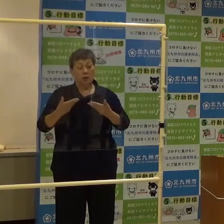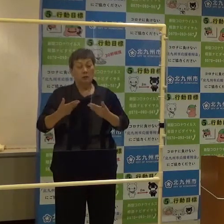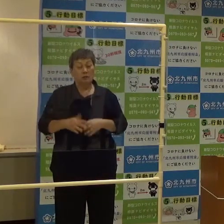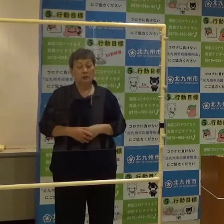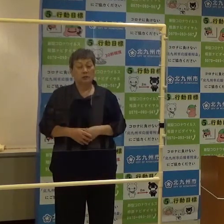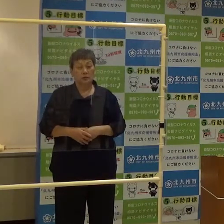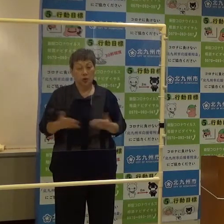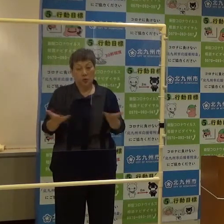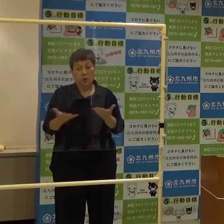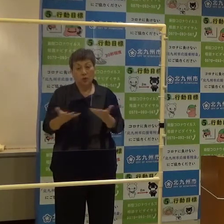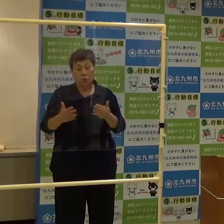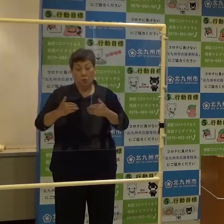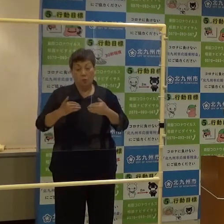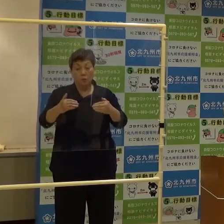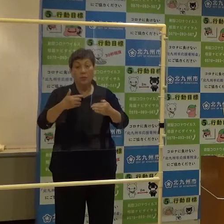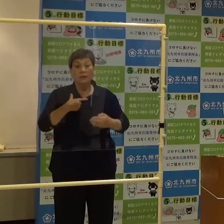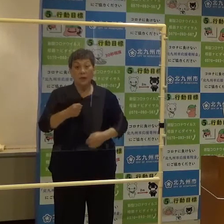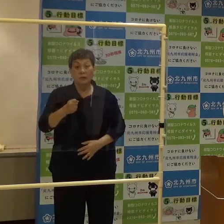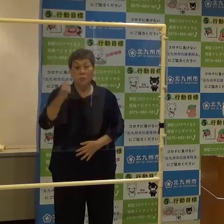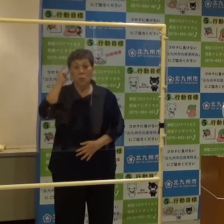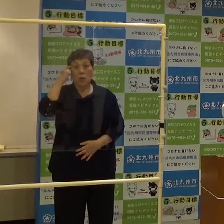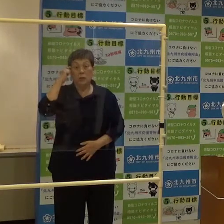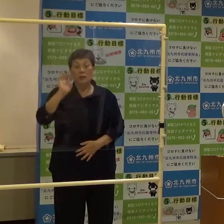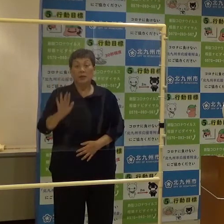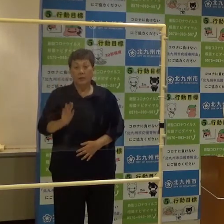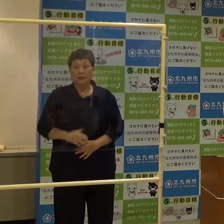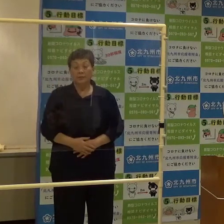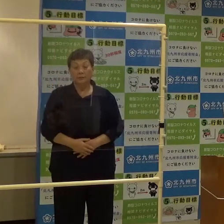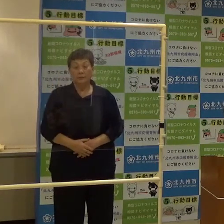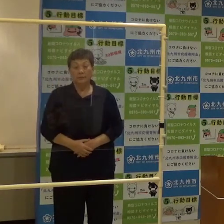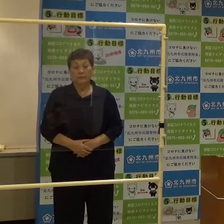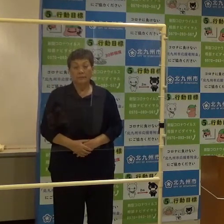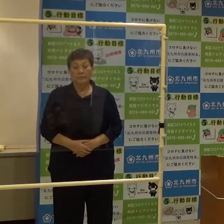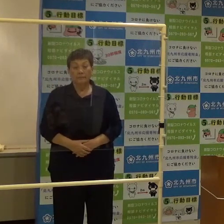こういう事業を進めたいと考えております。